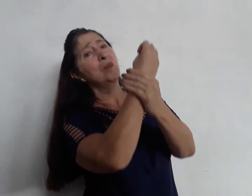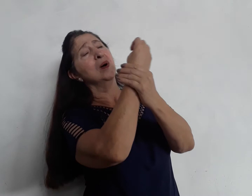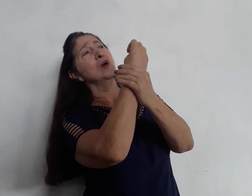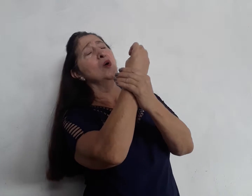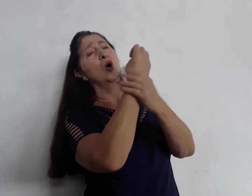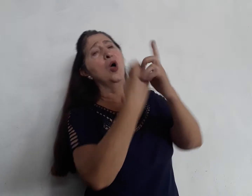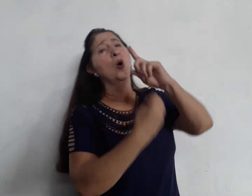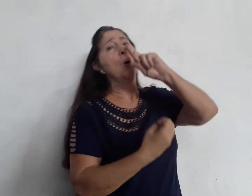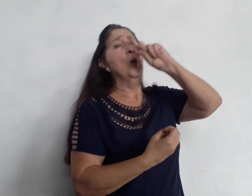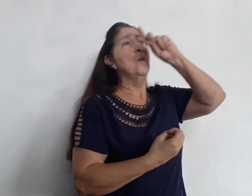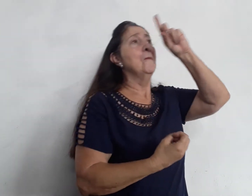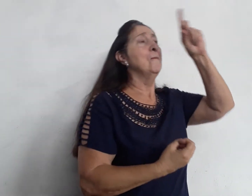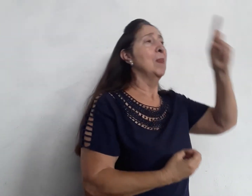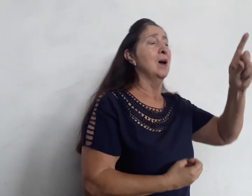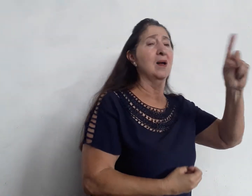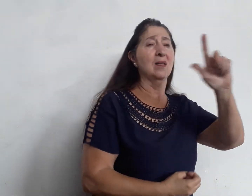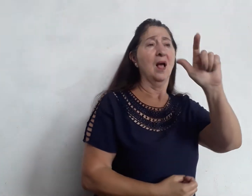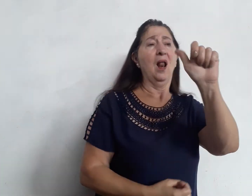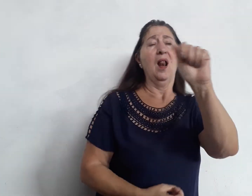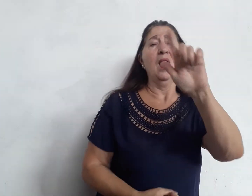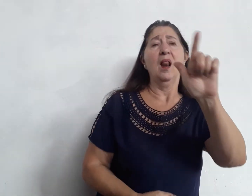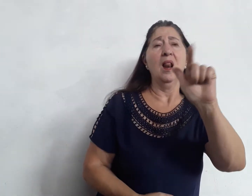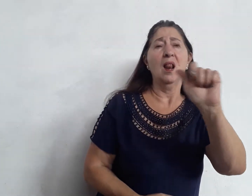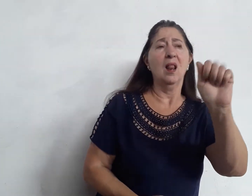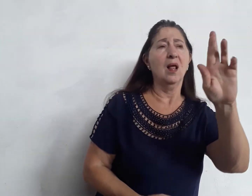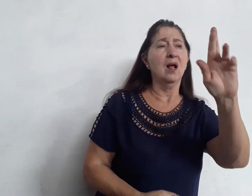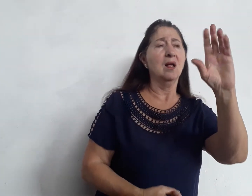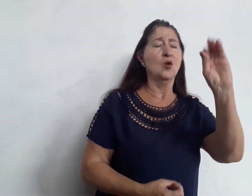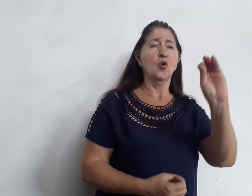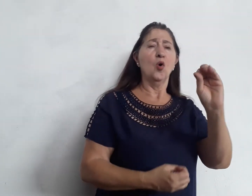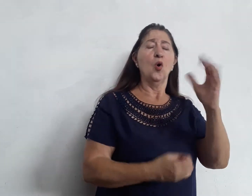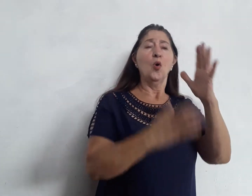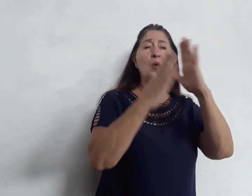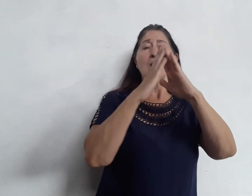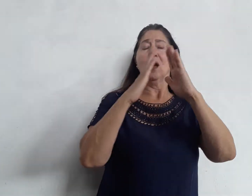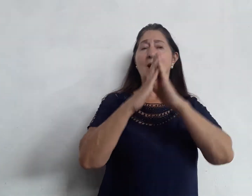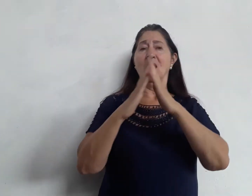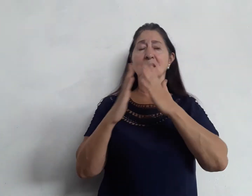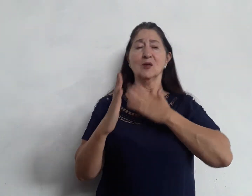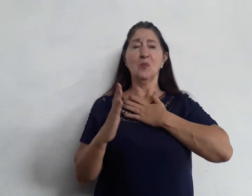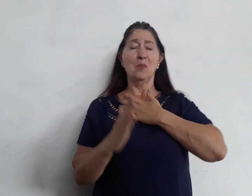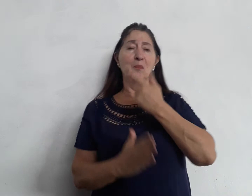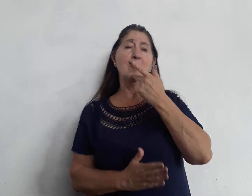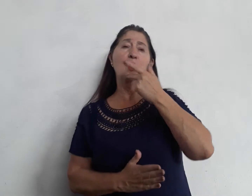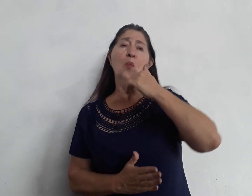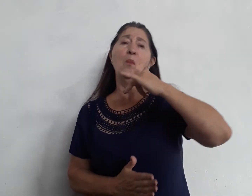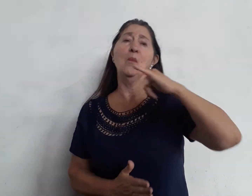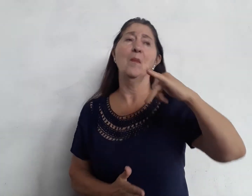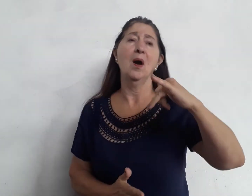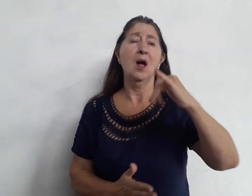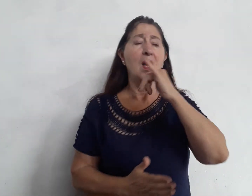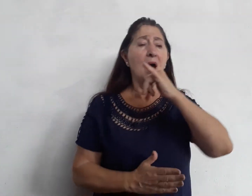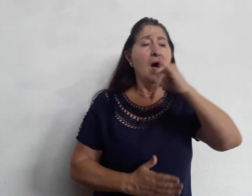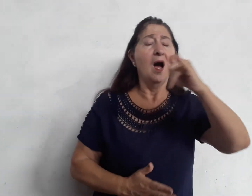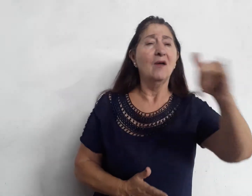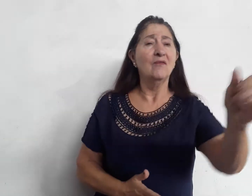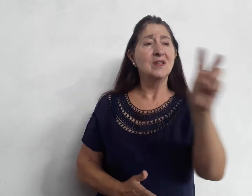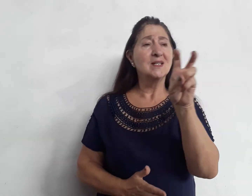à casa do meu pai, porque eu tenho 5 irmãos. Manda preveni-los para que não venham também eles para